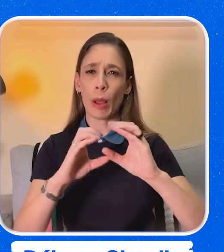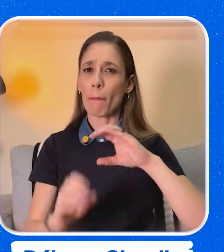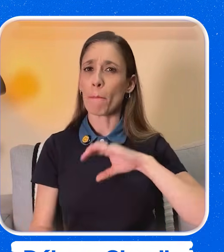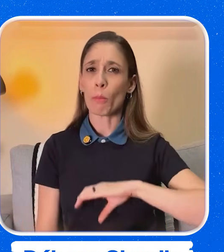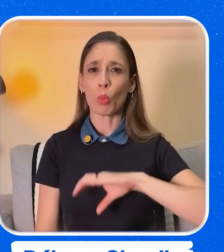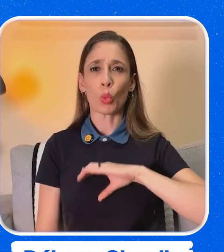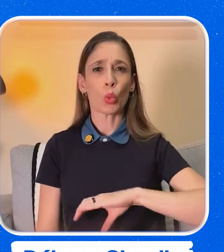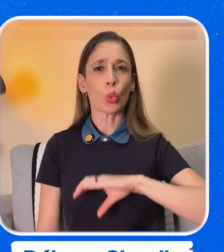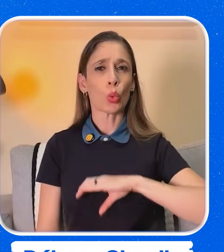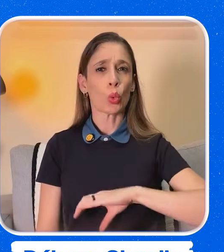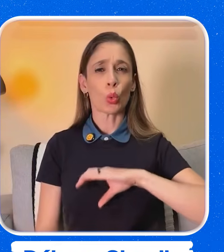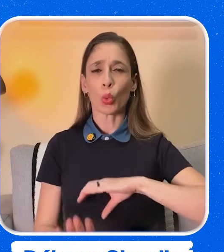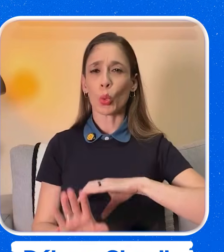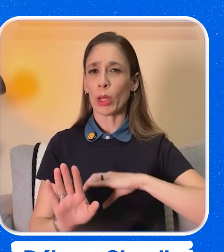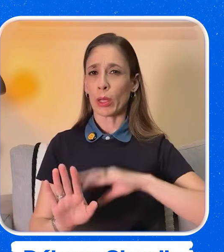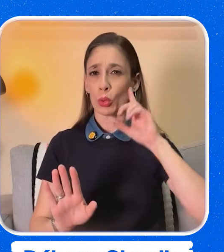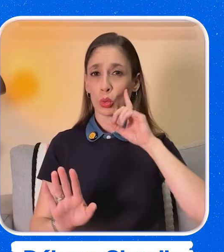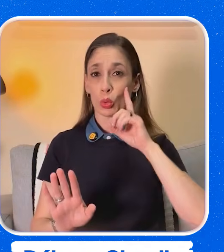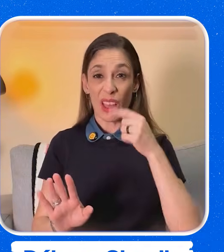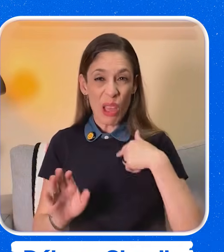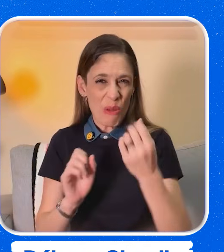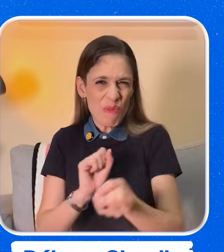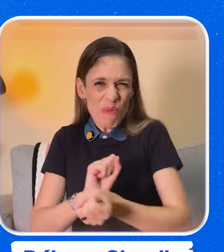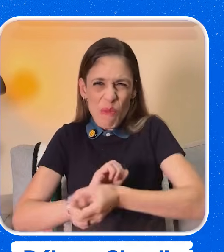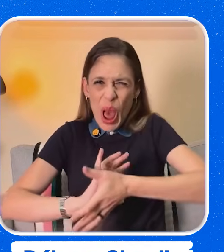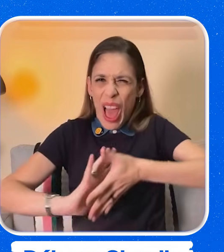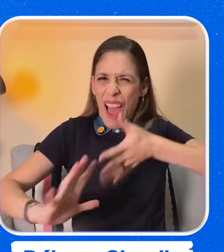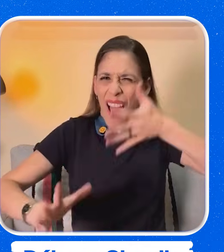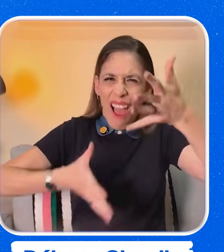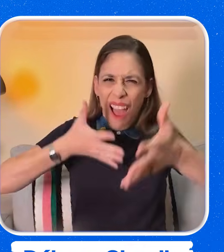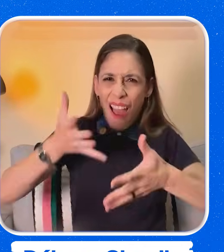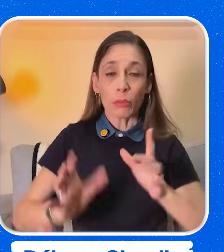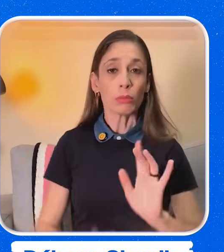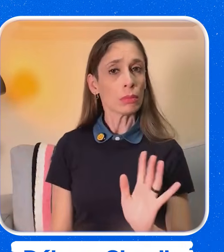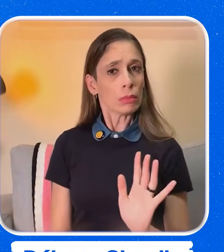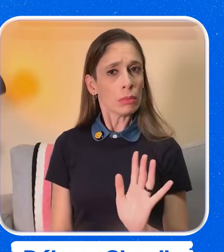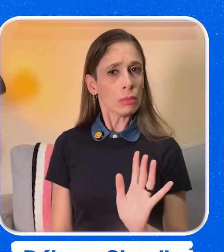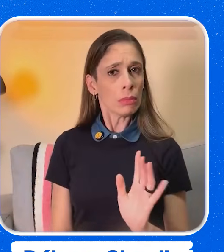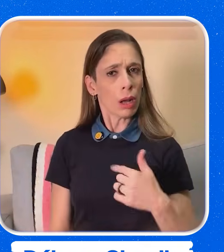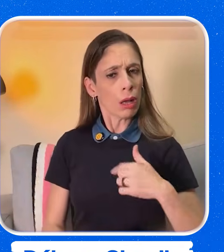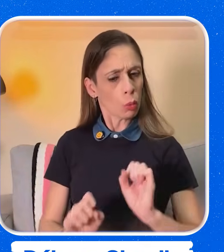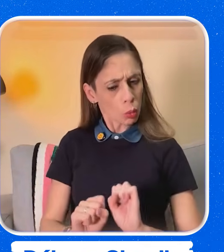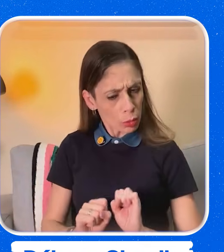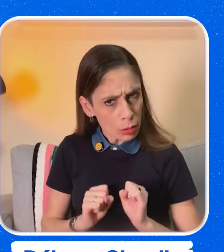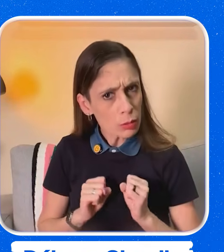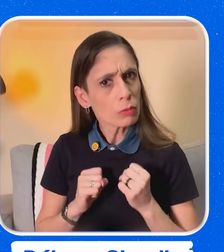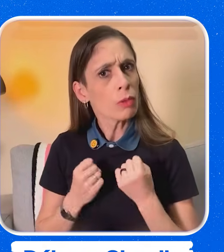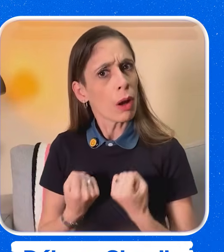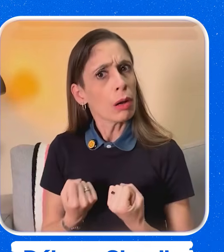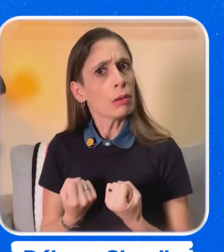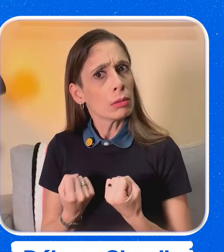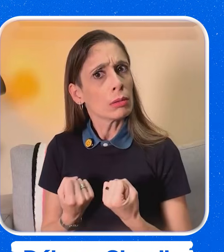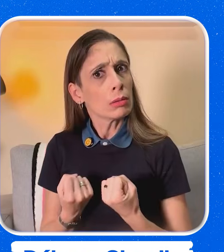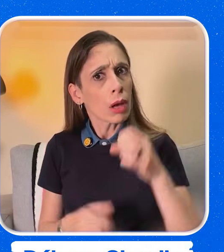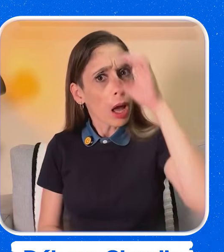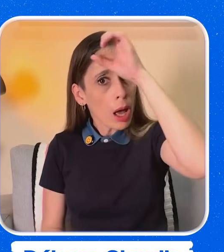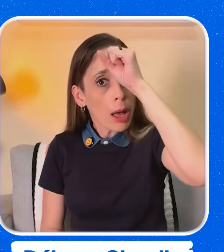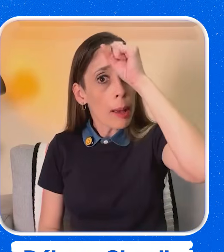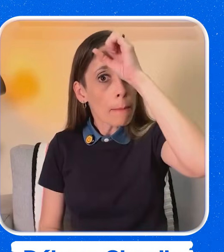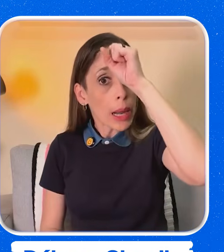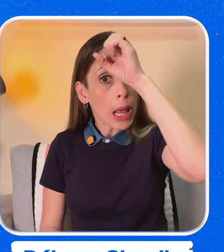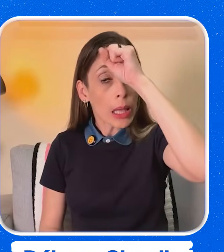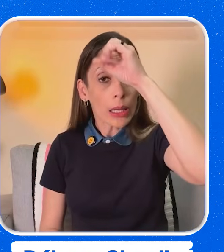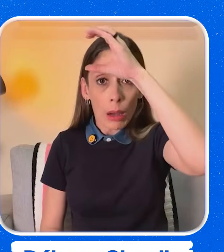Então, assim, não sou fluente, mas eu me esforço, aprendo junto com o meu cliente sinais novos, inclusive isso